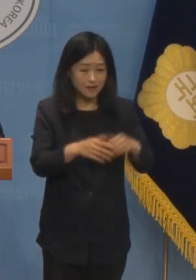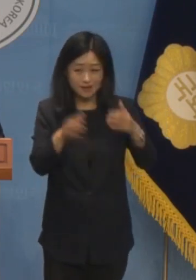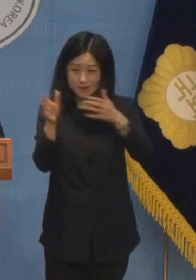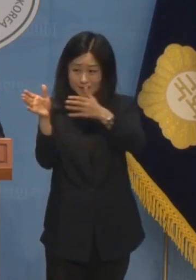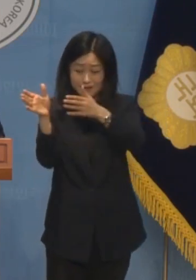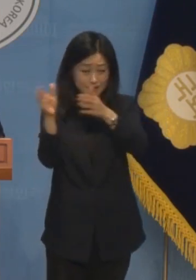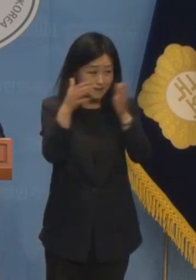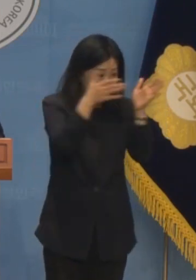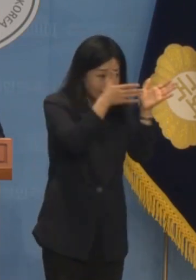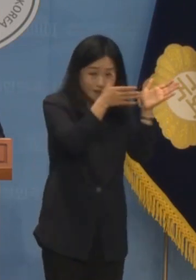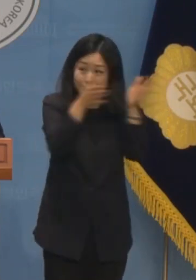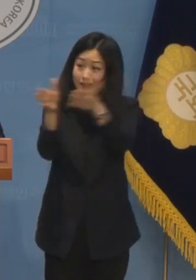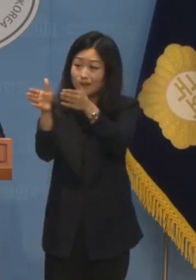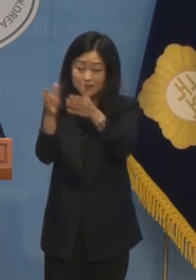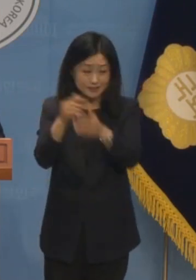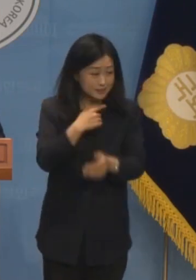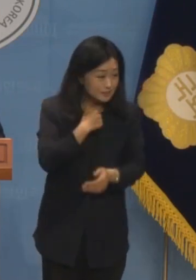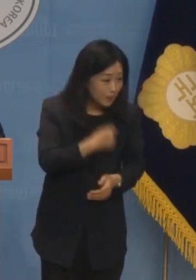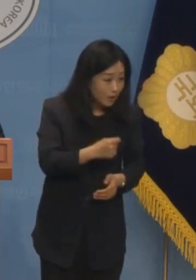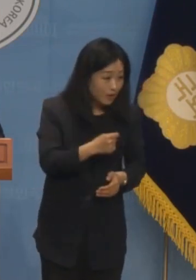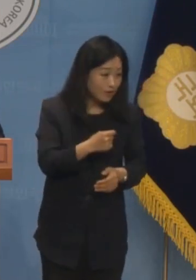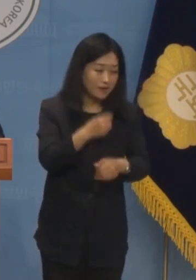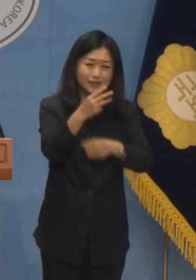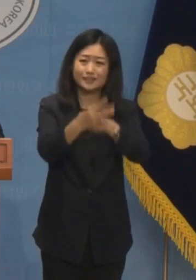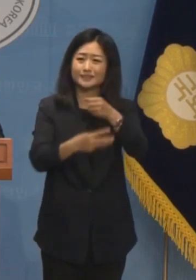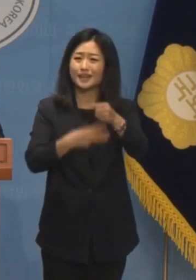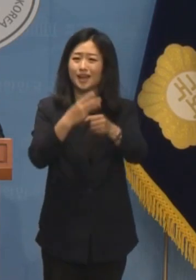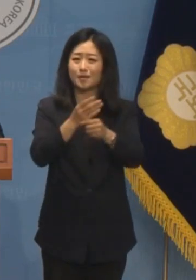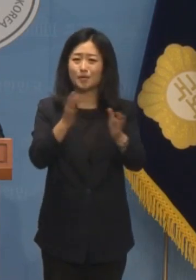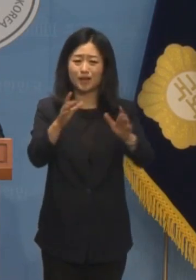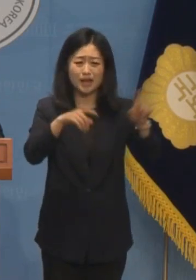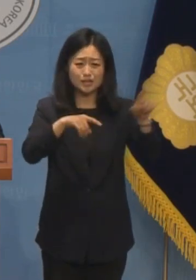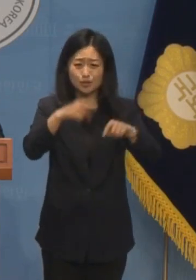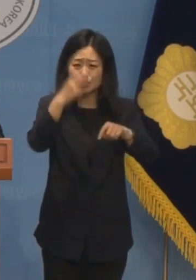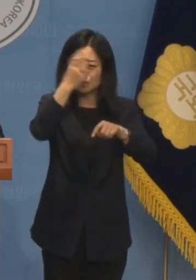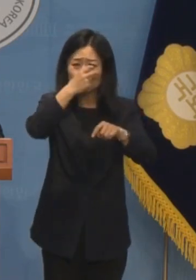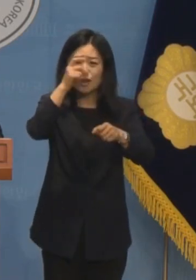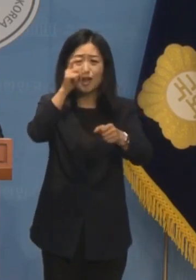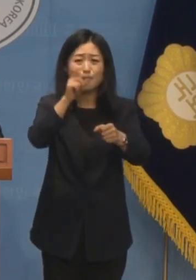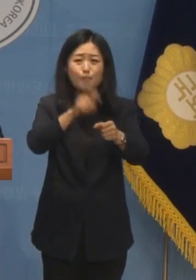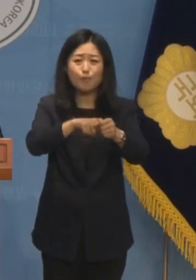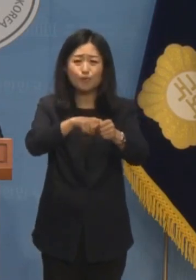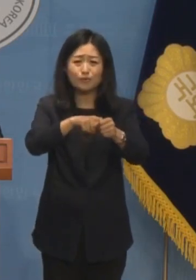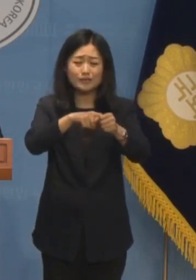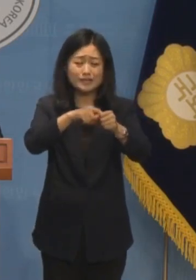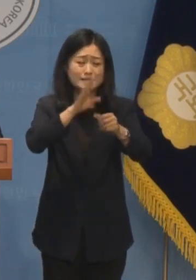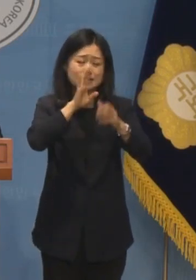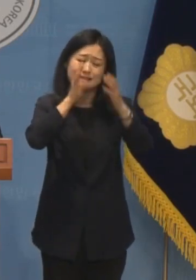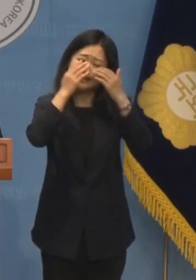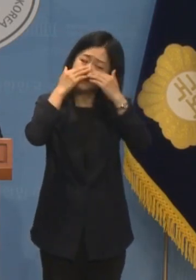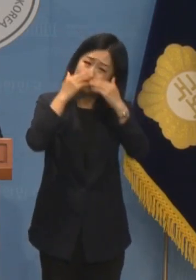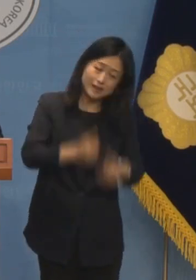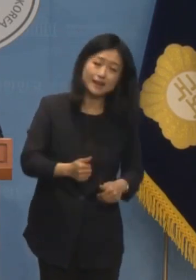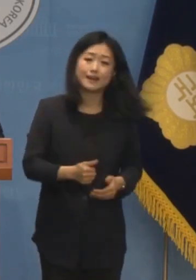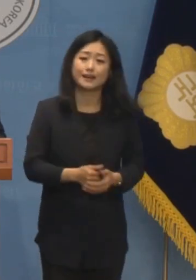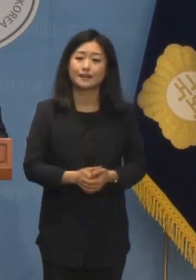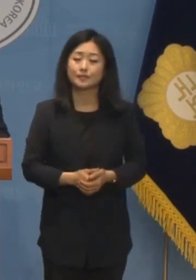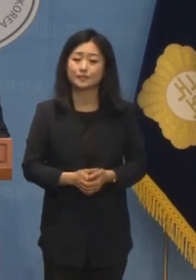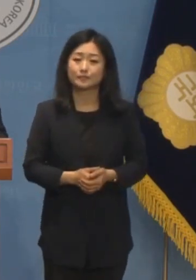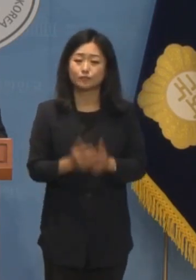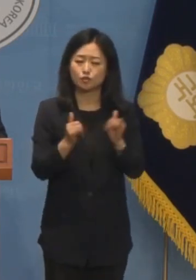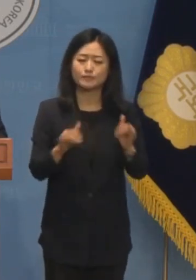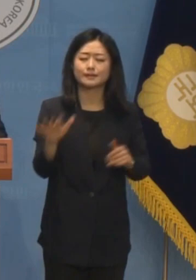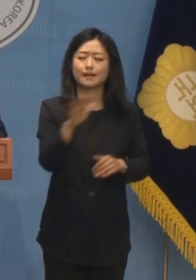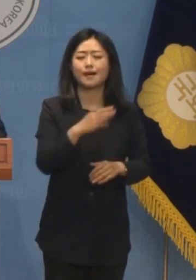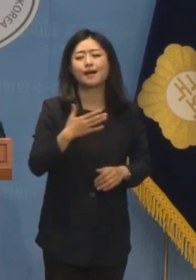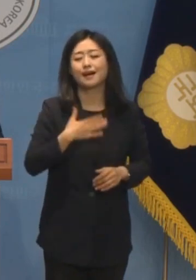싶겠지만 지난 3년간 지겹게 본 정치 수사의 목적을 국민께서 모를 것 같습니까?